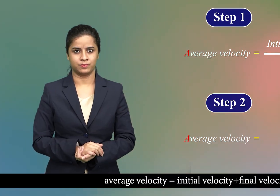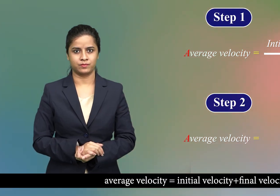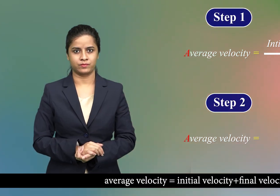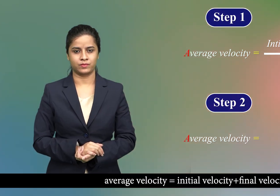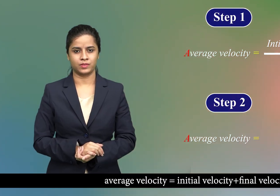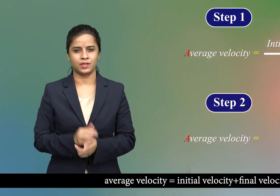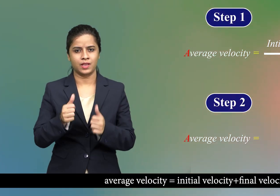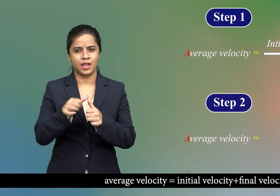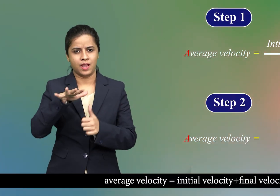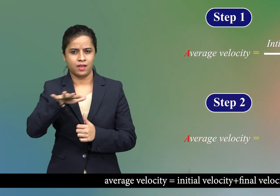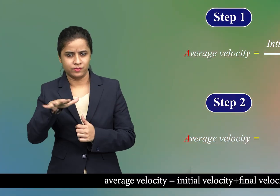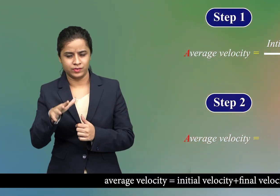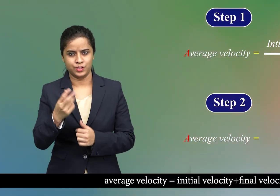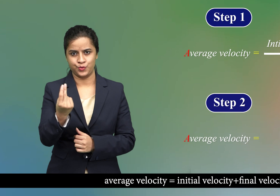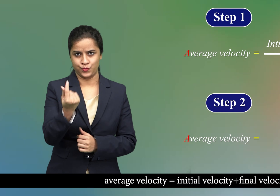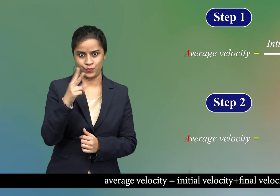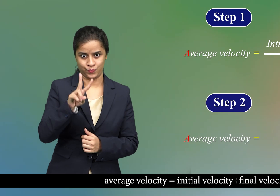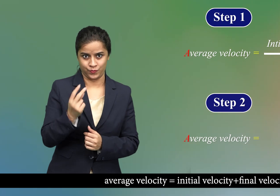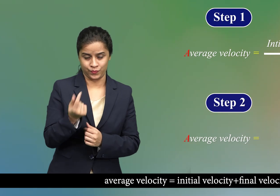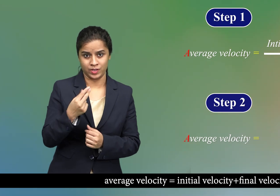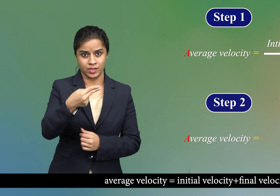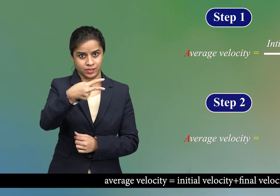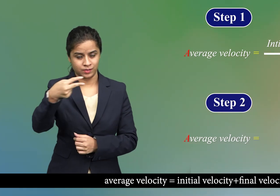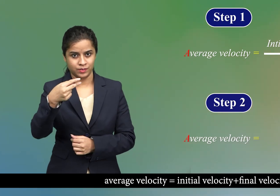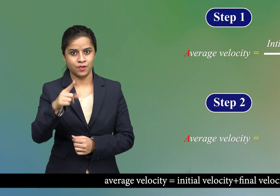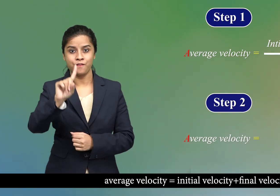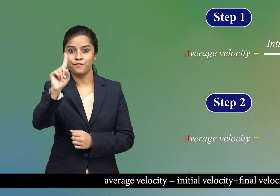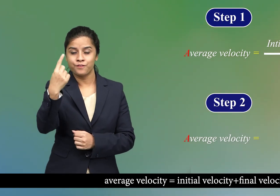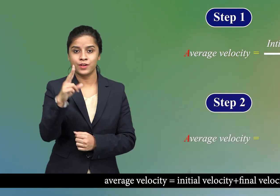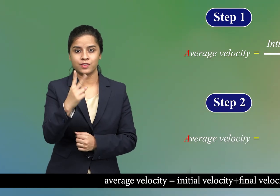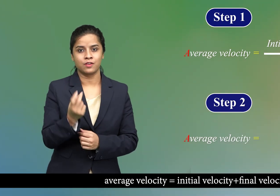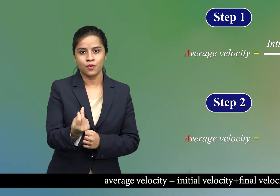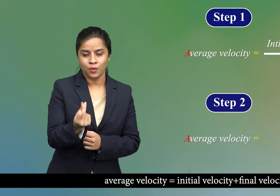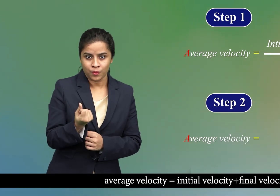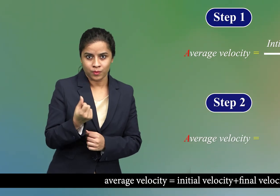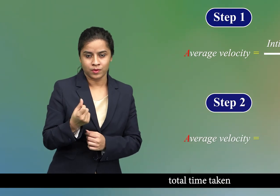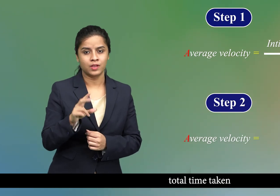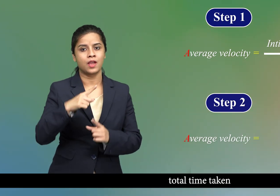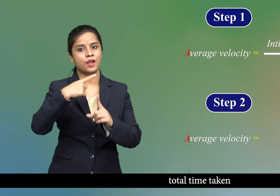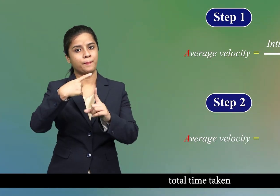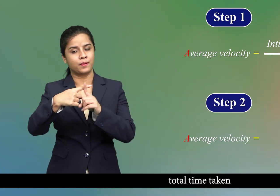Average velocity is equal to initial velocity plus final velocity divided by total time